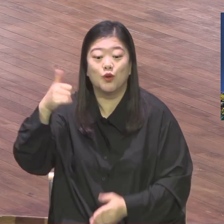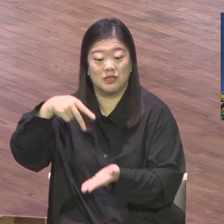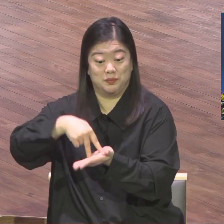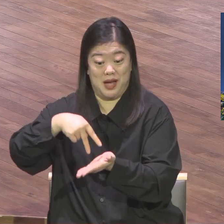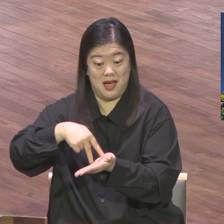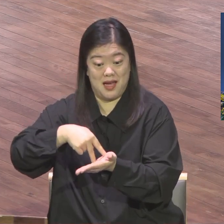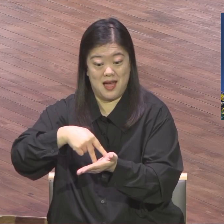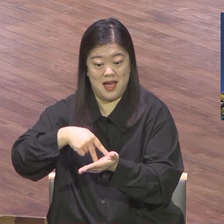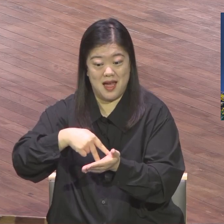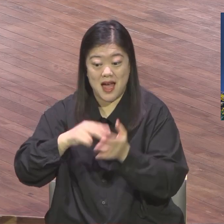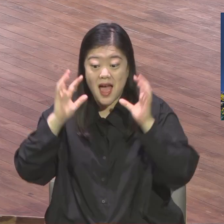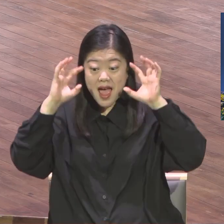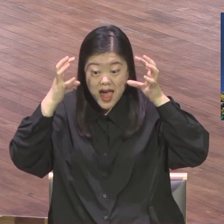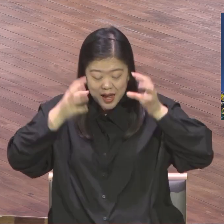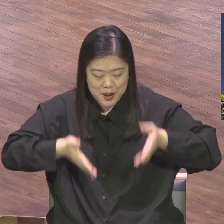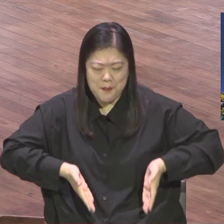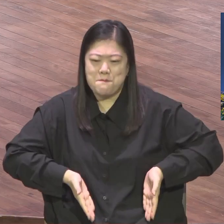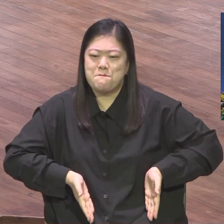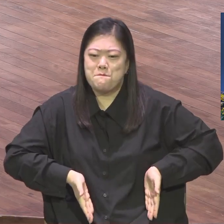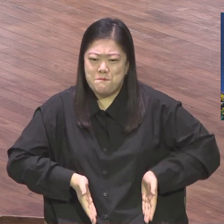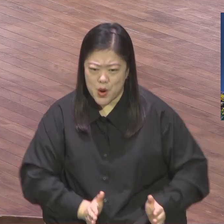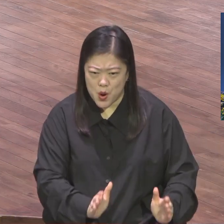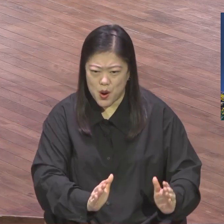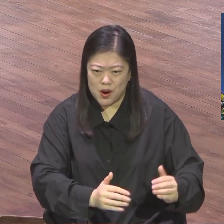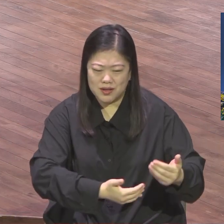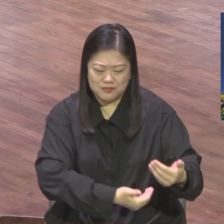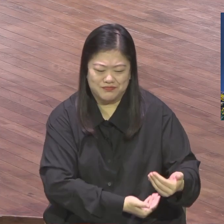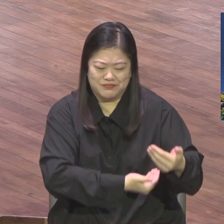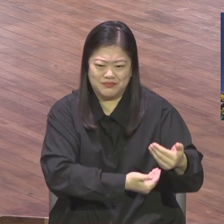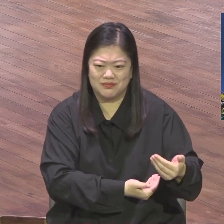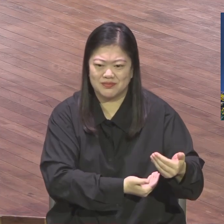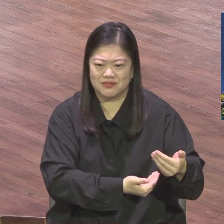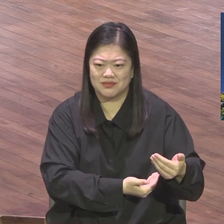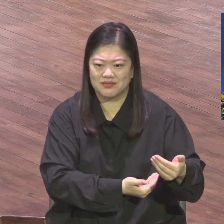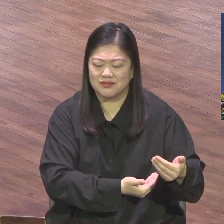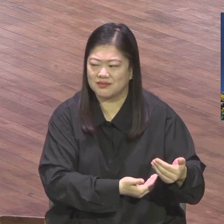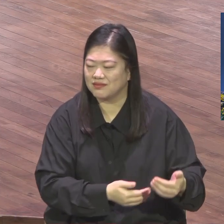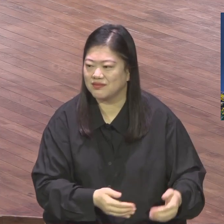낳아서 키워보면 이 노처녀들 잘 모릅니다만은